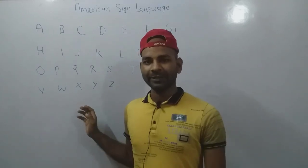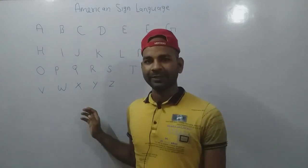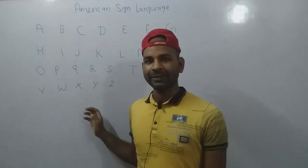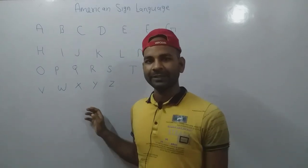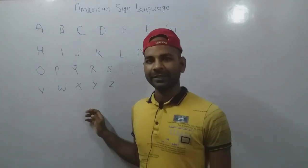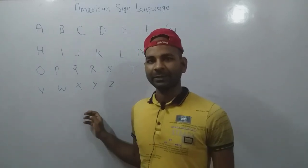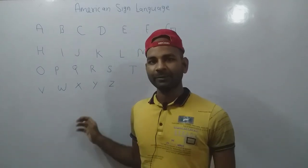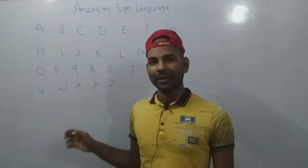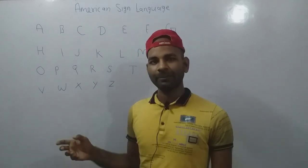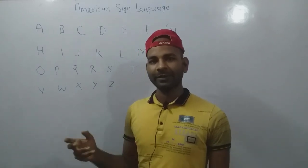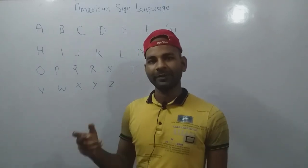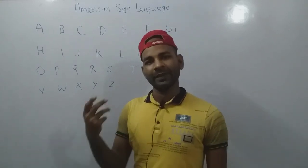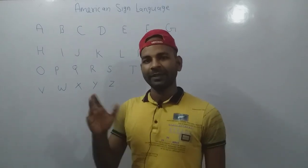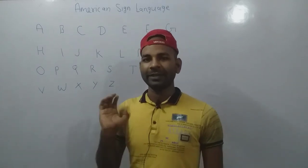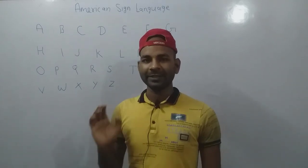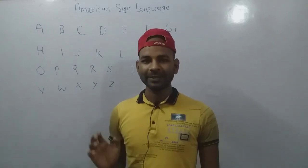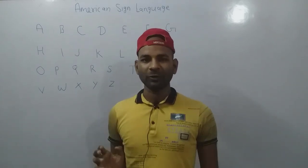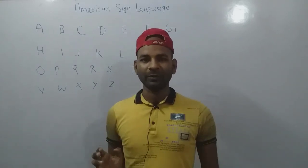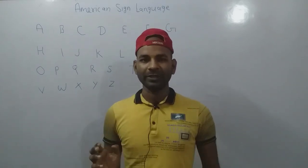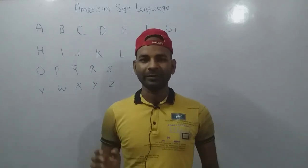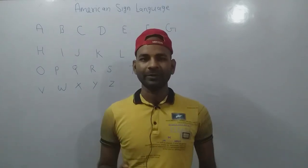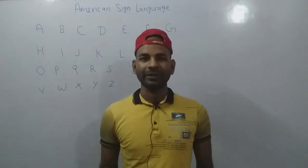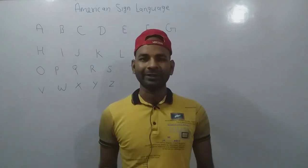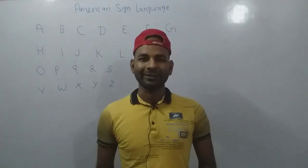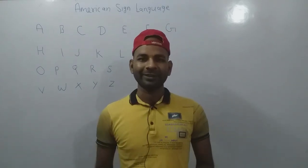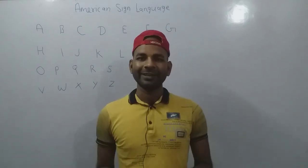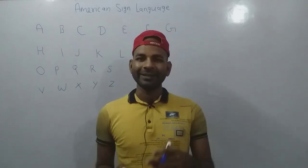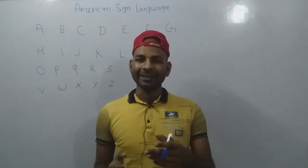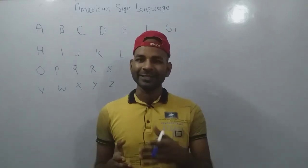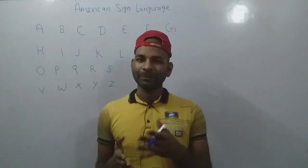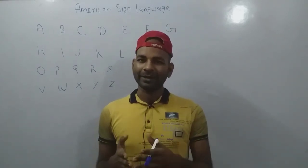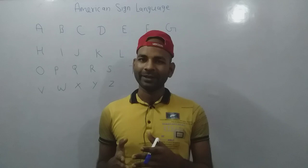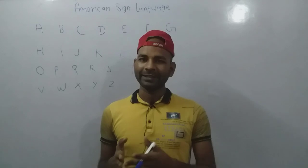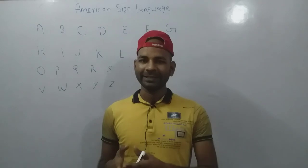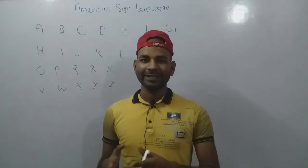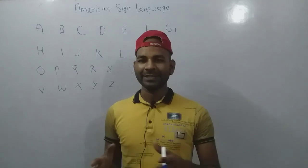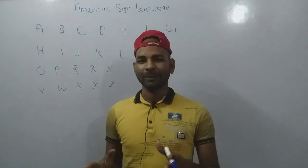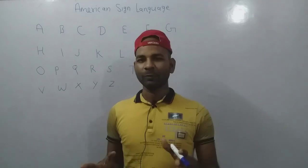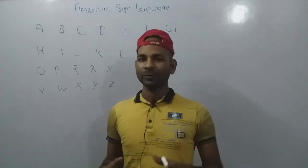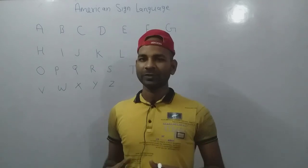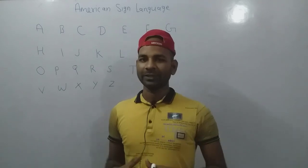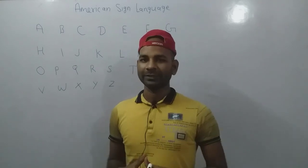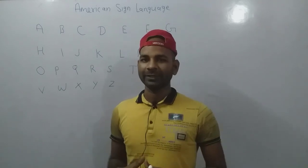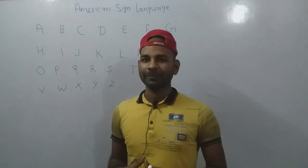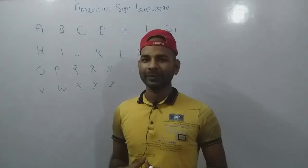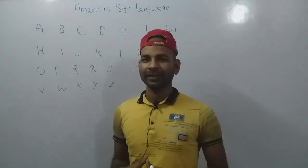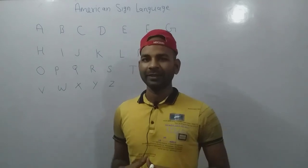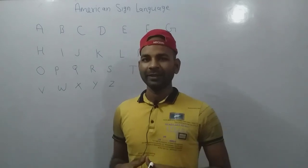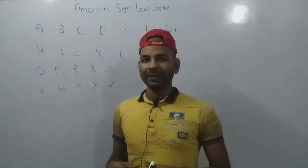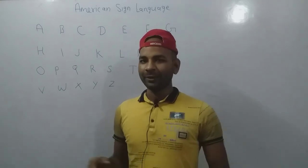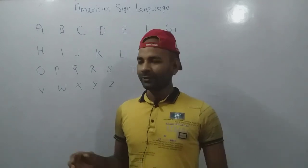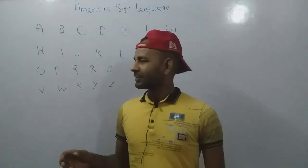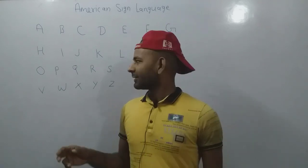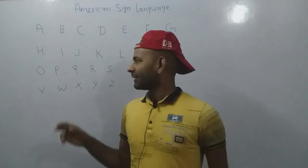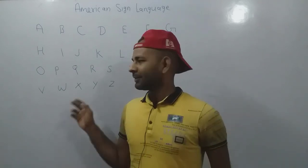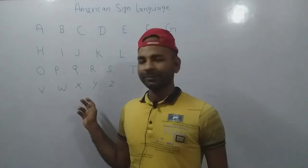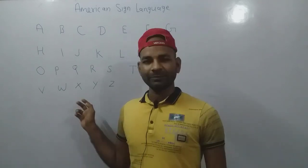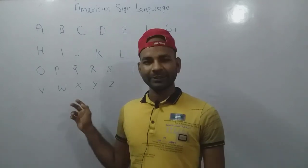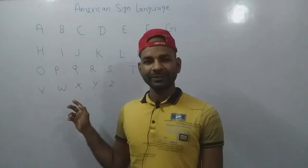हैं, इसका मतलब आप भी इंग्लिश के बहुत बड़े दीवाने हैं। इंग्लिश पढ़ना, लिखना, ये सब आपको बहुत अच्छा लगता है। और एक चीज़ जानते